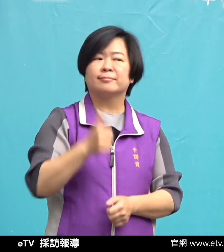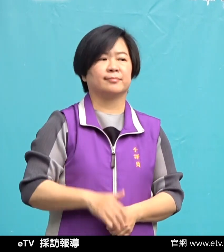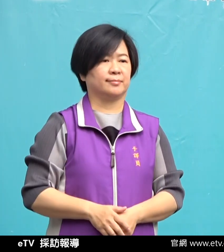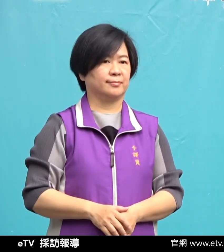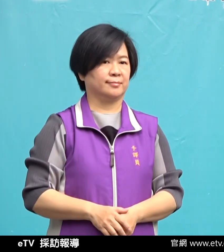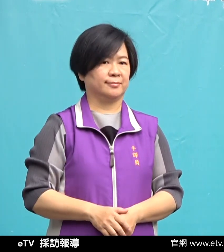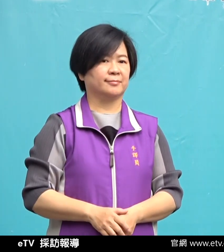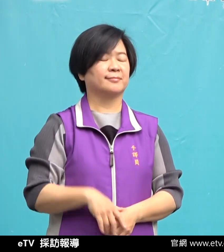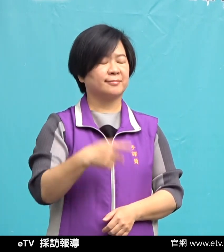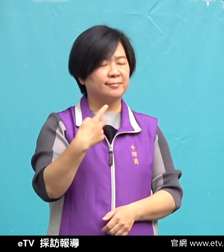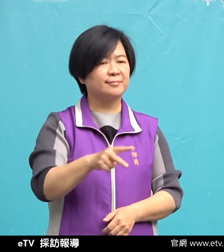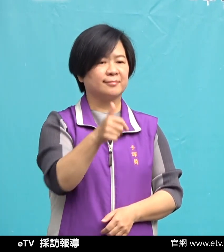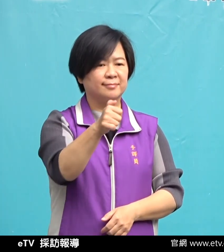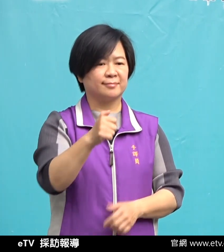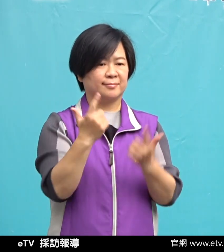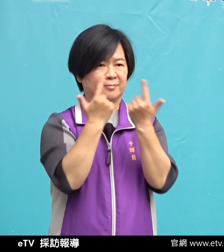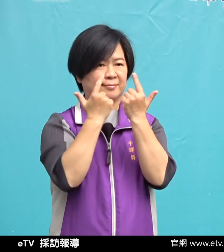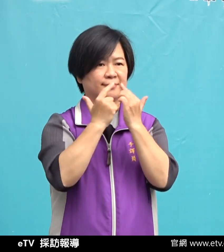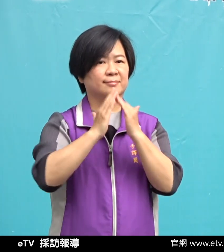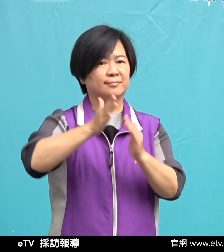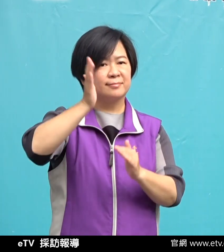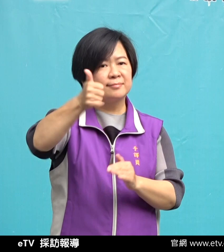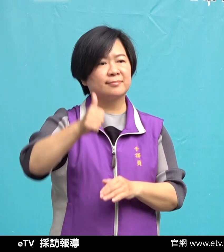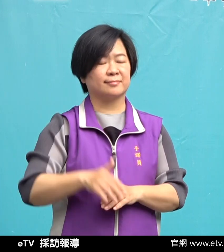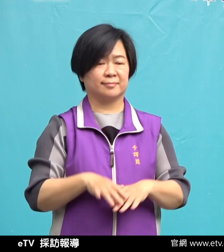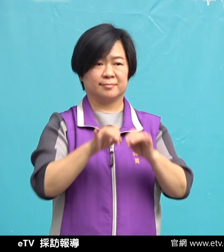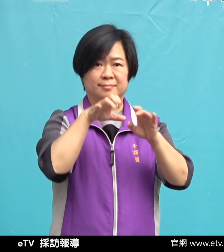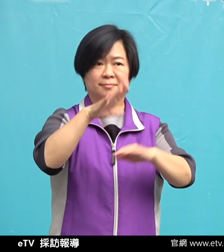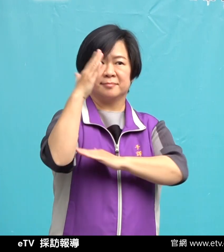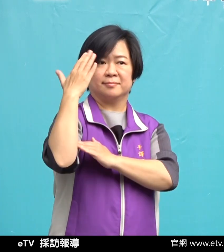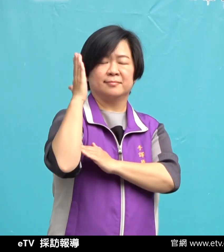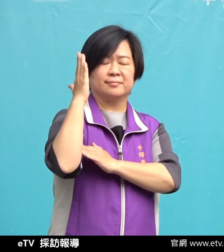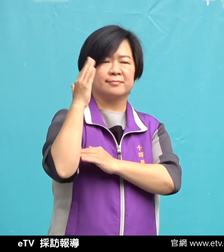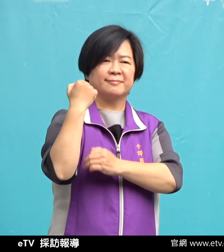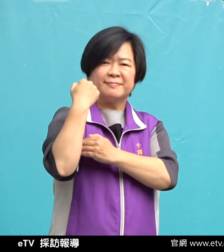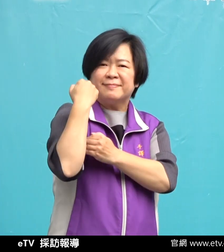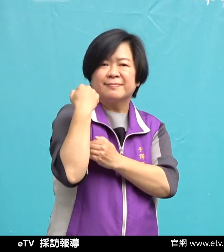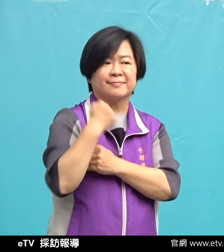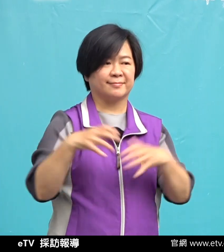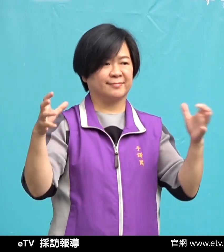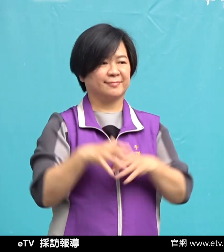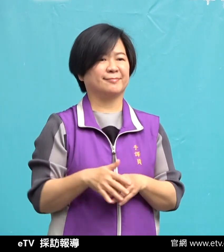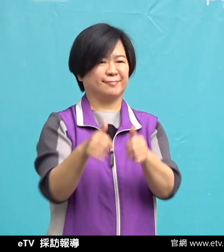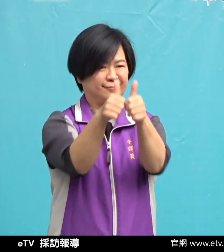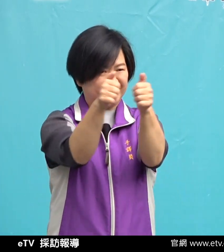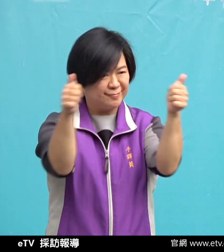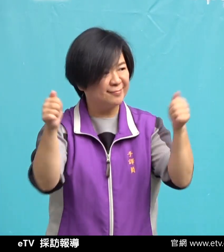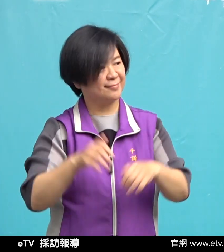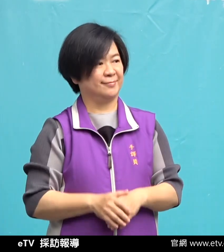那再度谢谢柯市长还有地方政府的努力，我们一起来，谢谢大家。